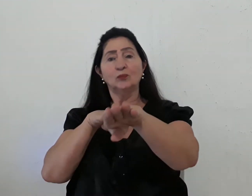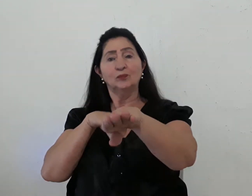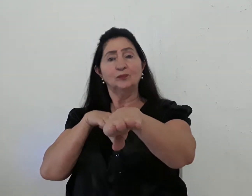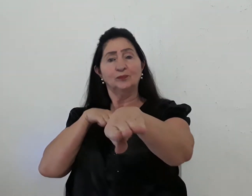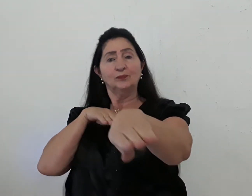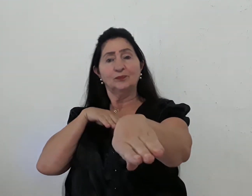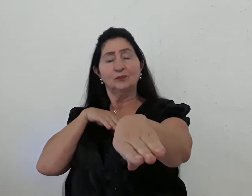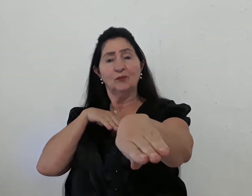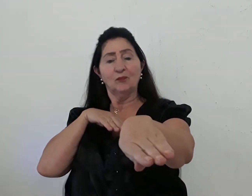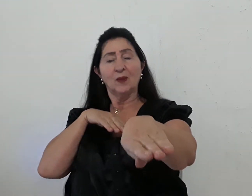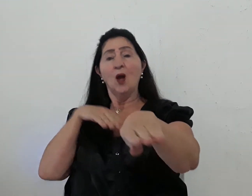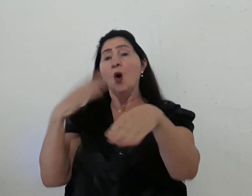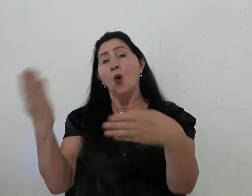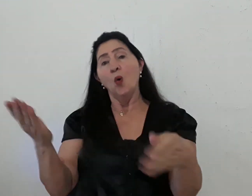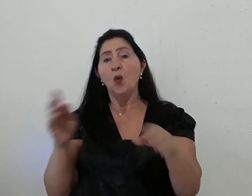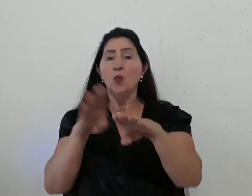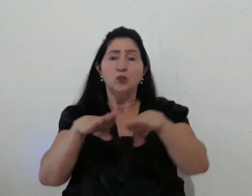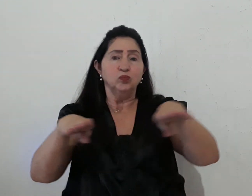objetos planos.